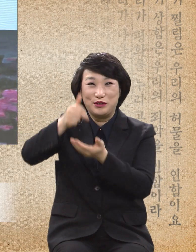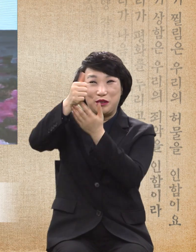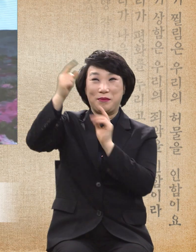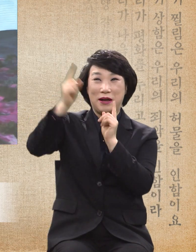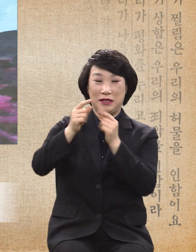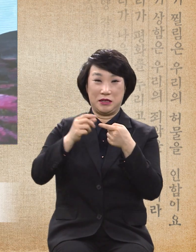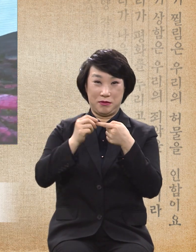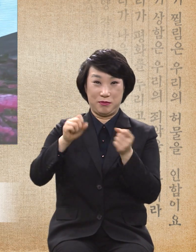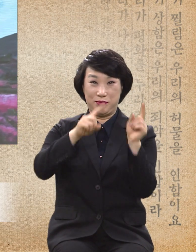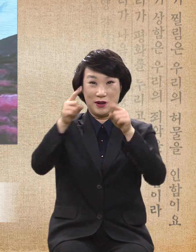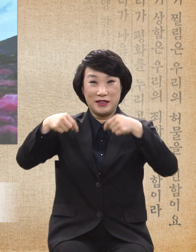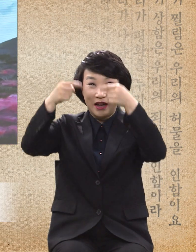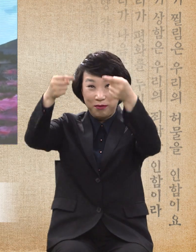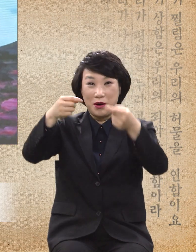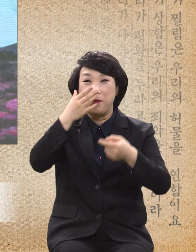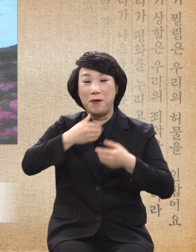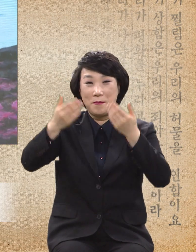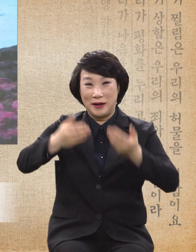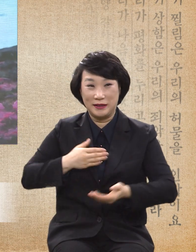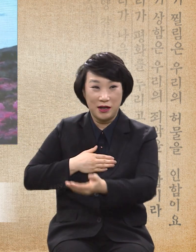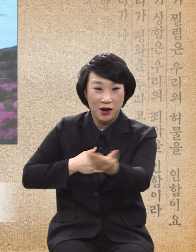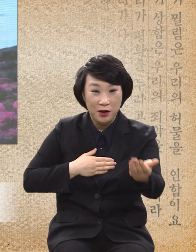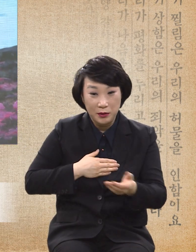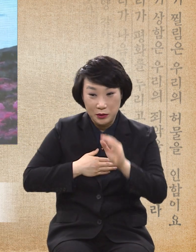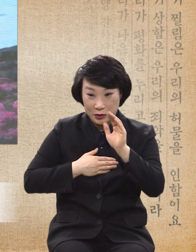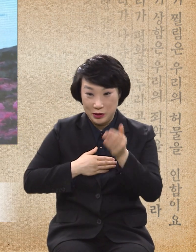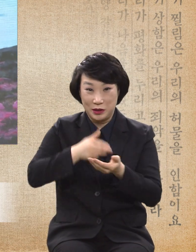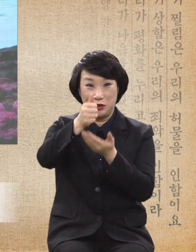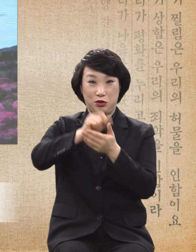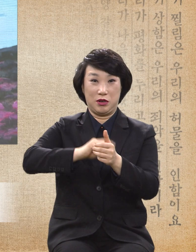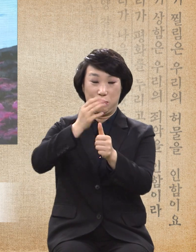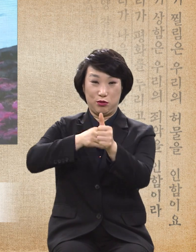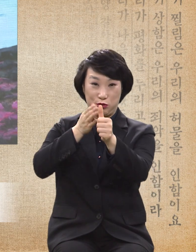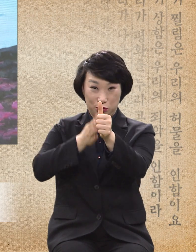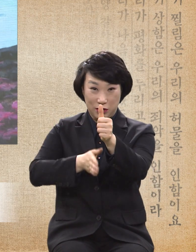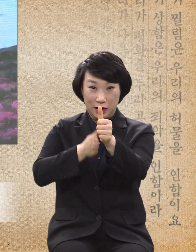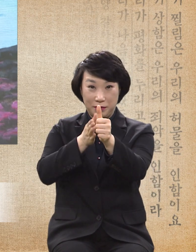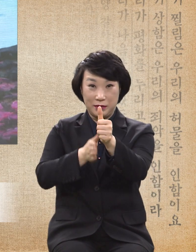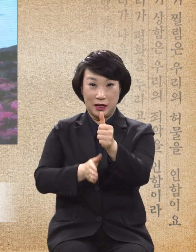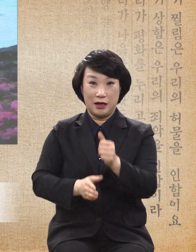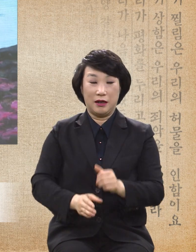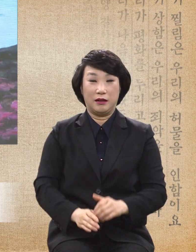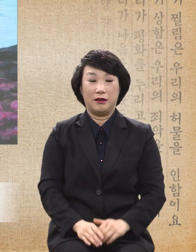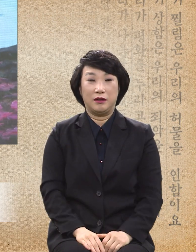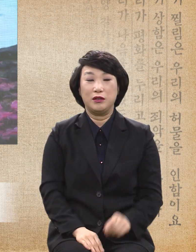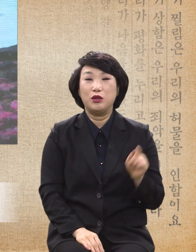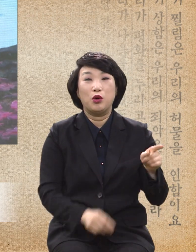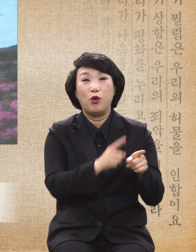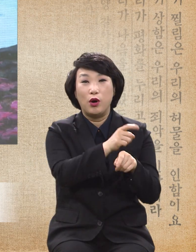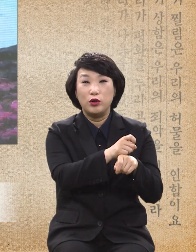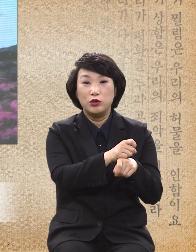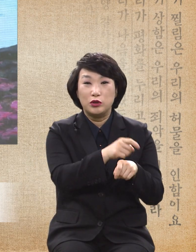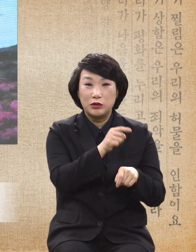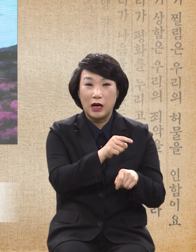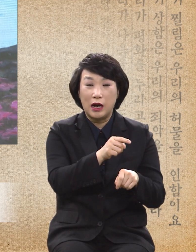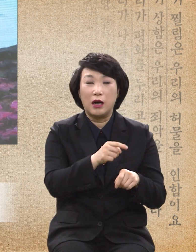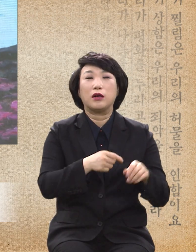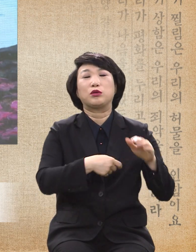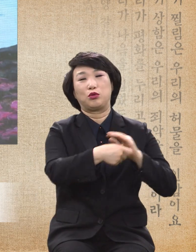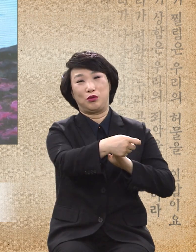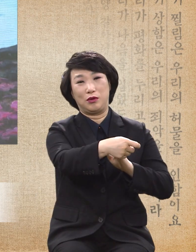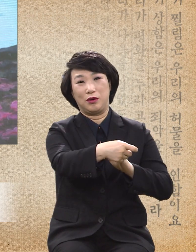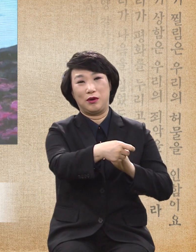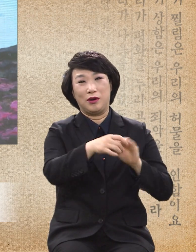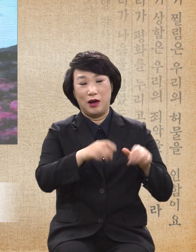부활에 참여하는 축복된 여러분 되기를 주님의 이름으로 축원합니다. 이 원수는 그래서